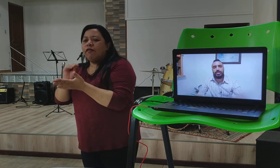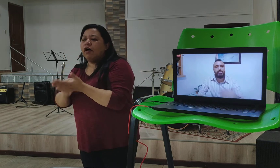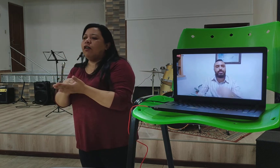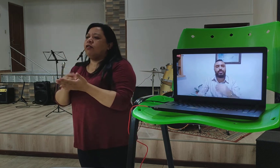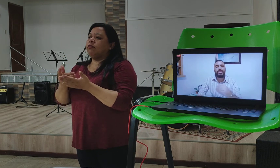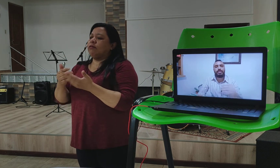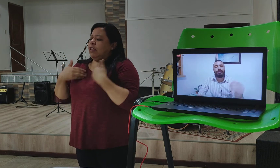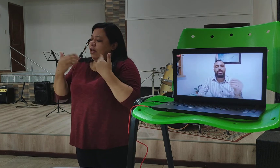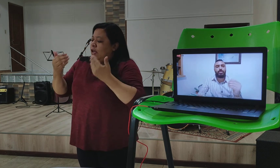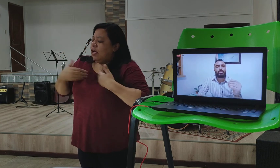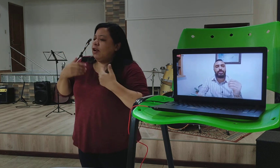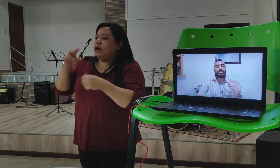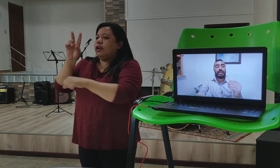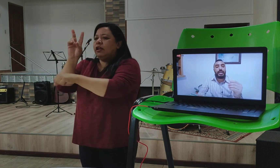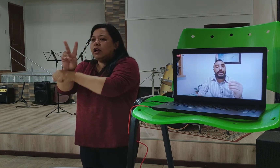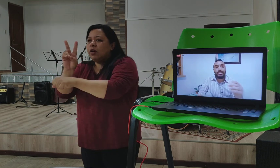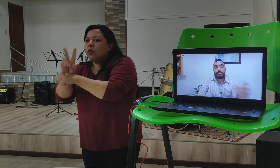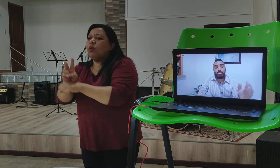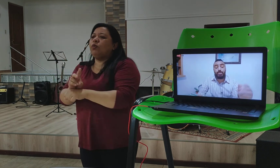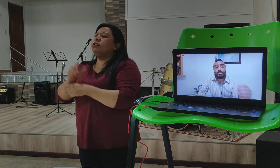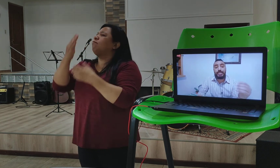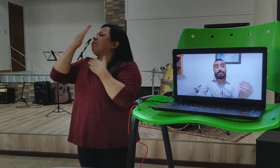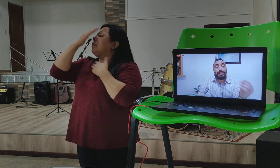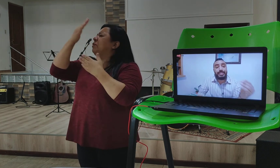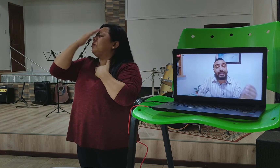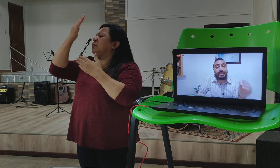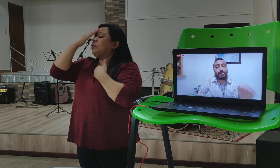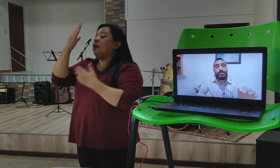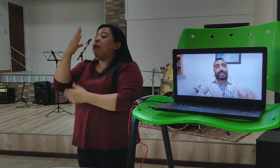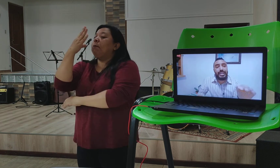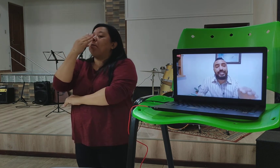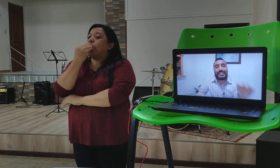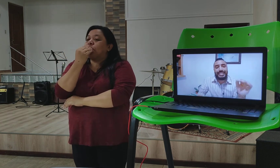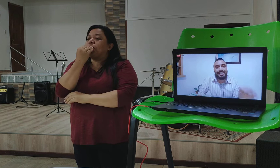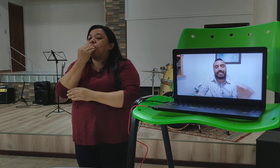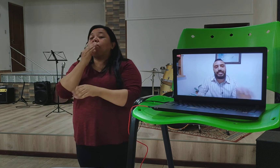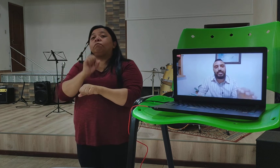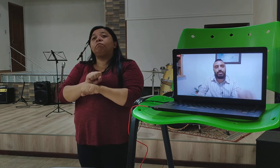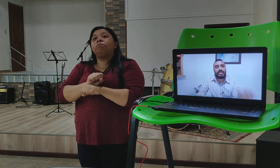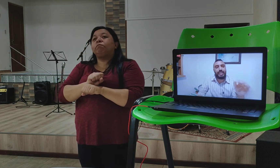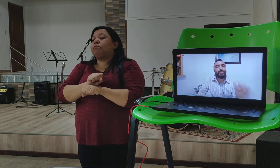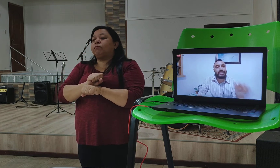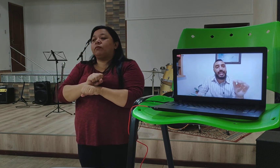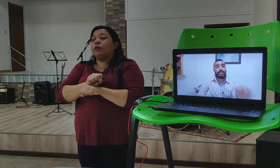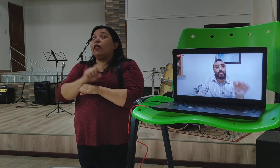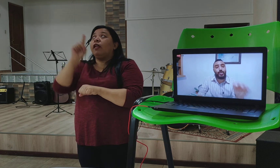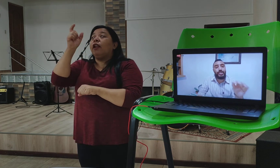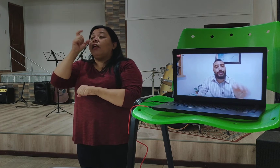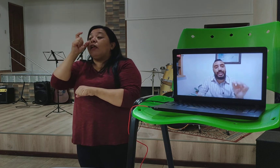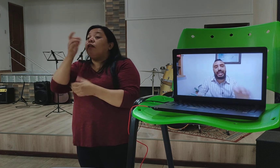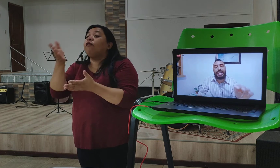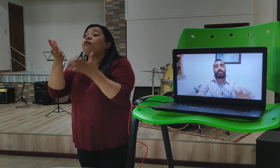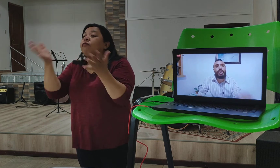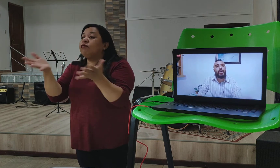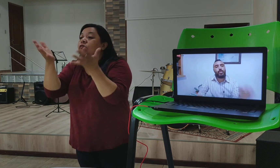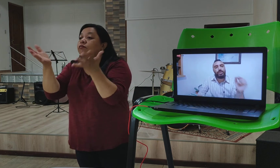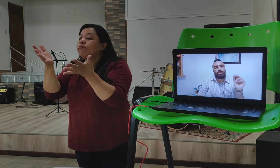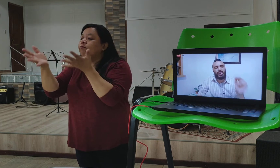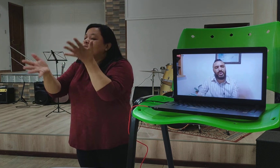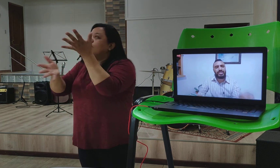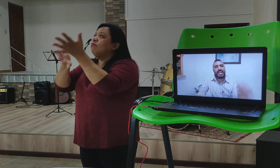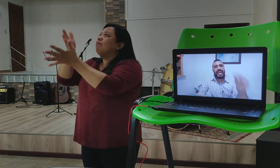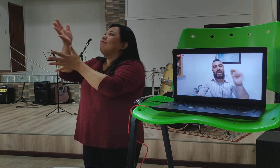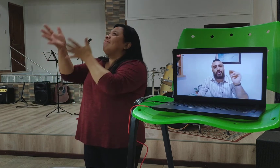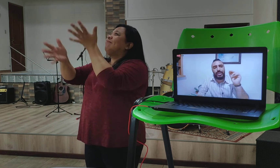te protegendo, te guardando, te conduzindo. Ele sabe tudo isso, mas Ele precisa ouvir. É interessante isso. Deus é glorificado